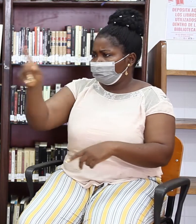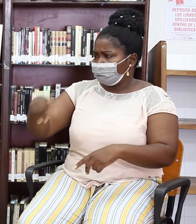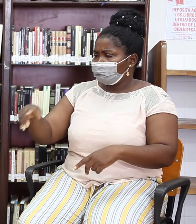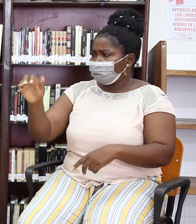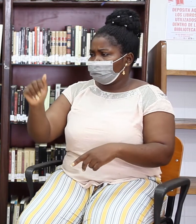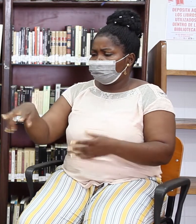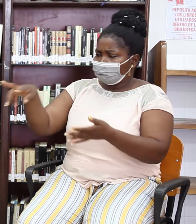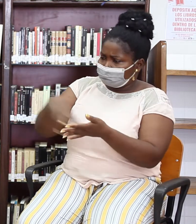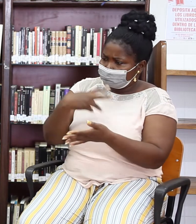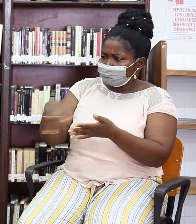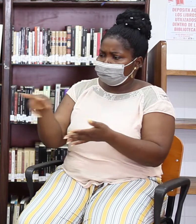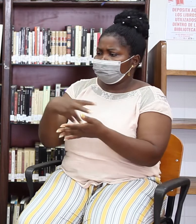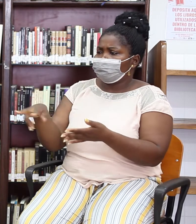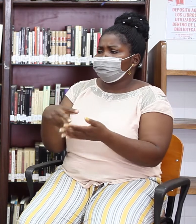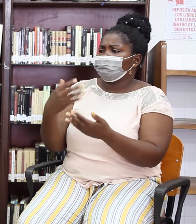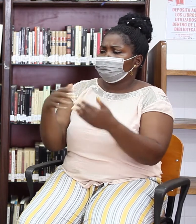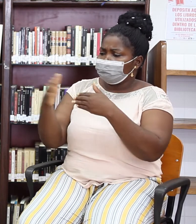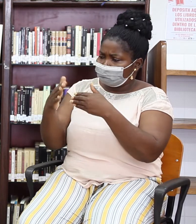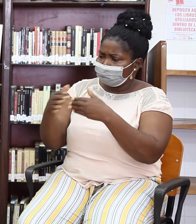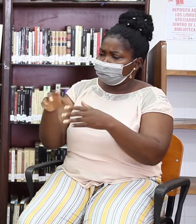puso a danzar alrededor de los palos,